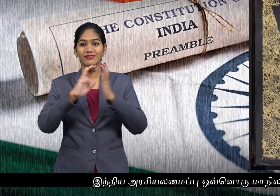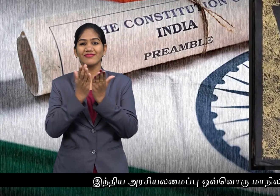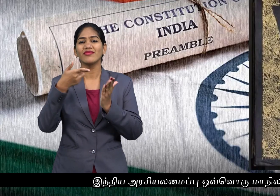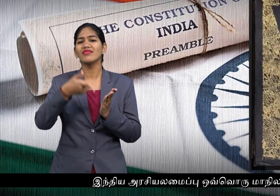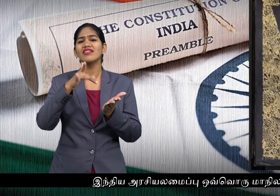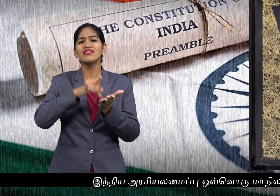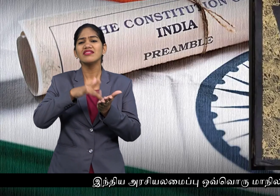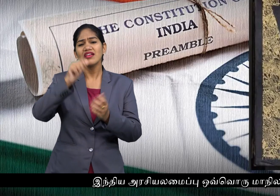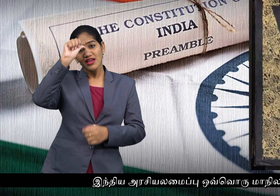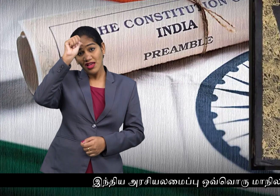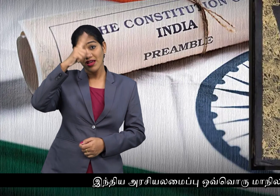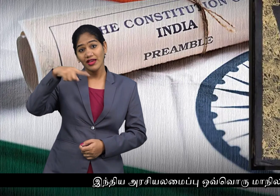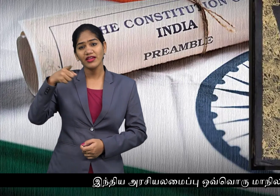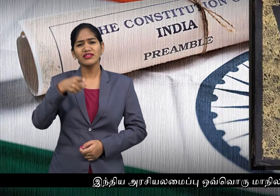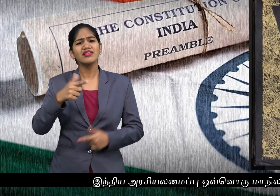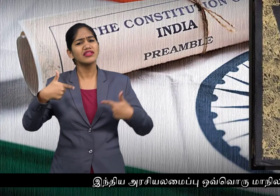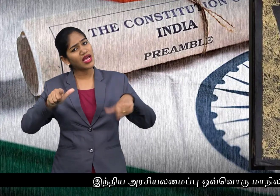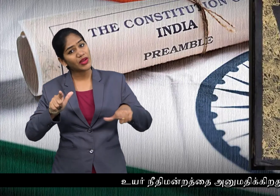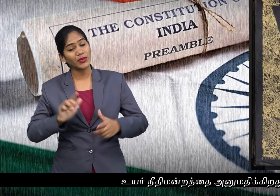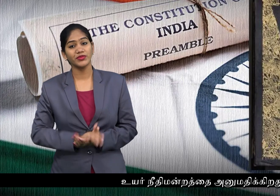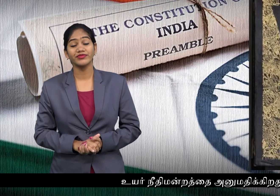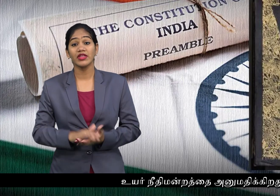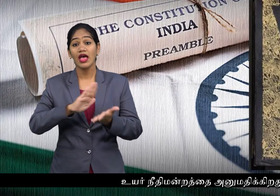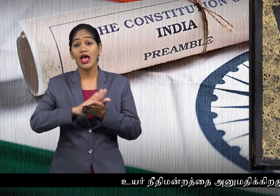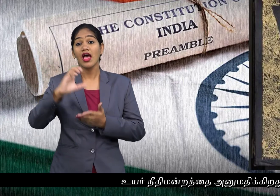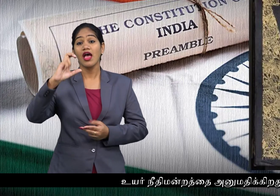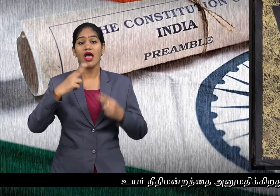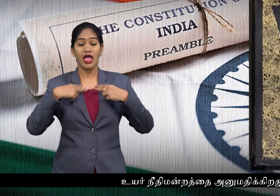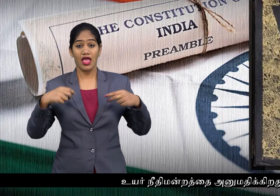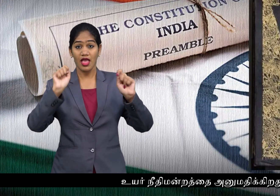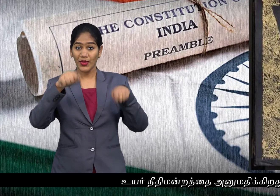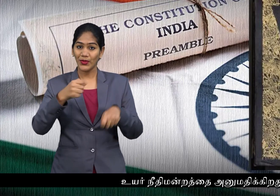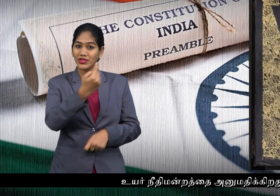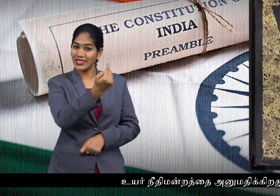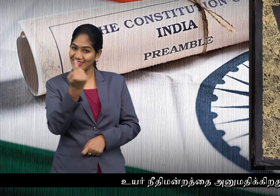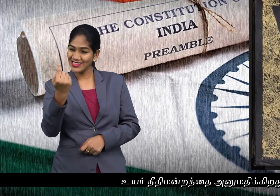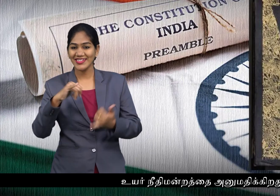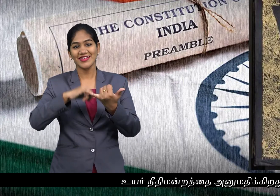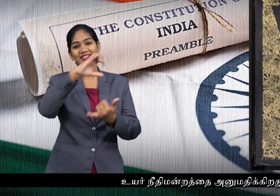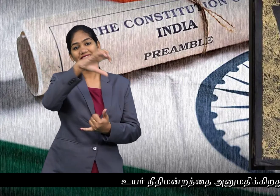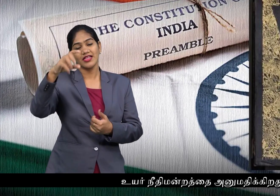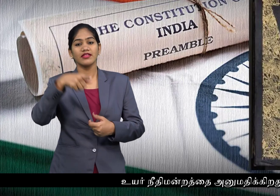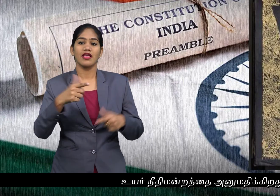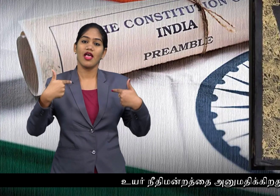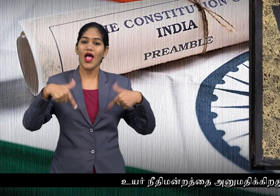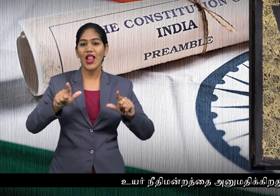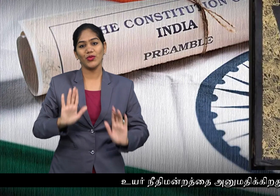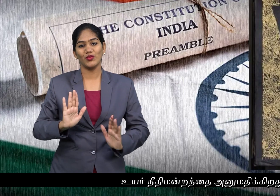இந்திய அரசியலமைப்பு ஒவ்வொரு மாநிலத்திலும் உயர் நீதிமன்றத்தை அனுமதிக்கிறது.